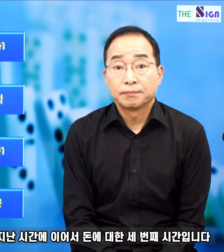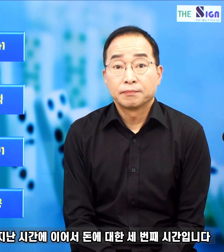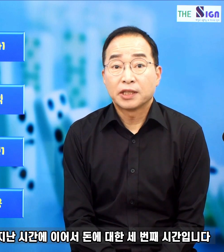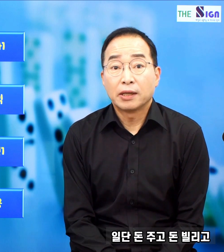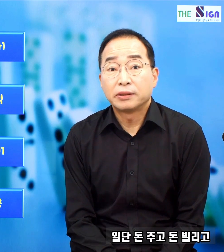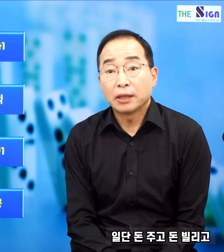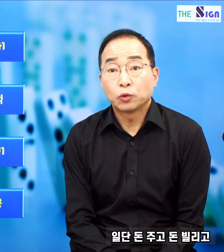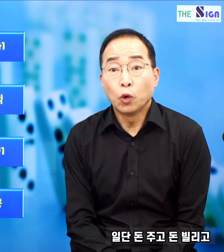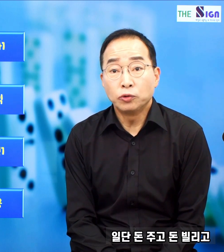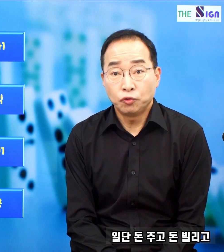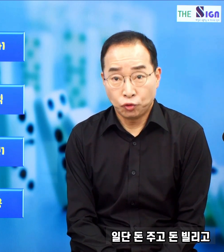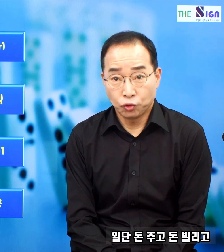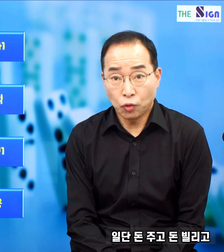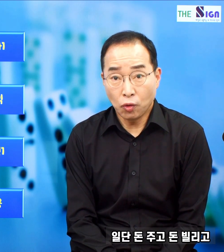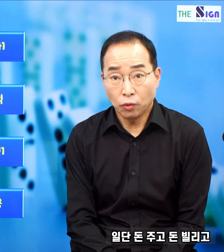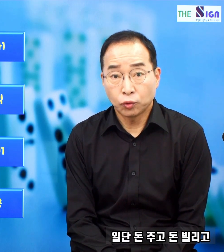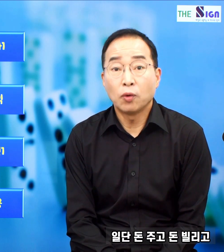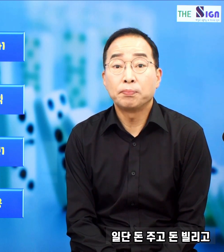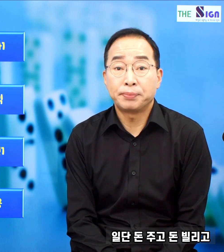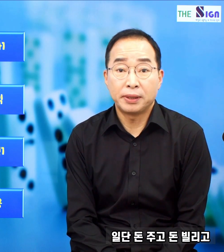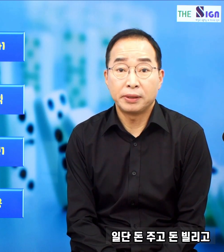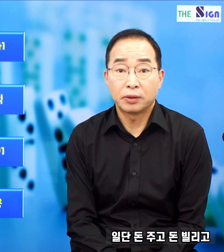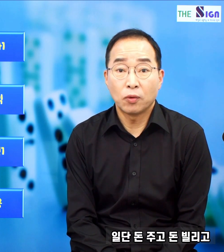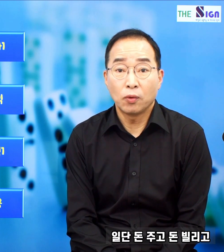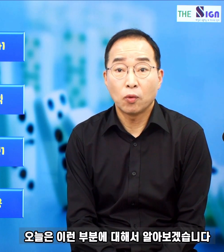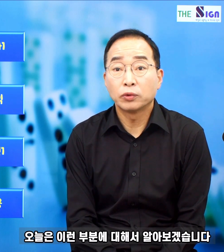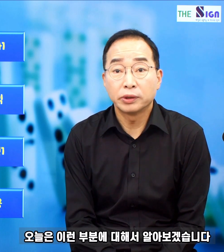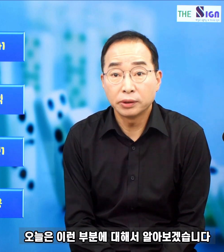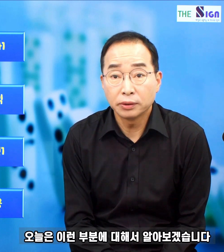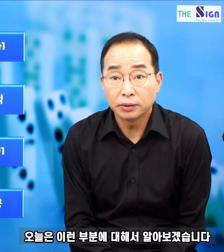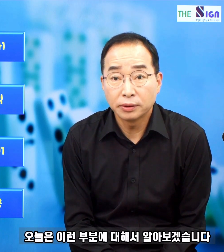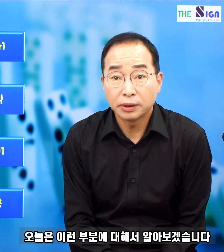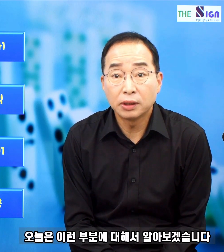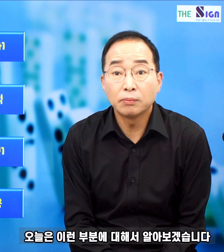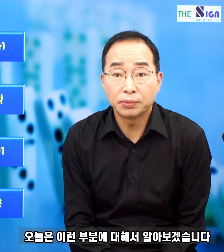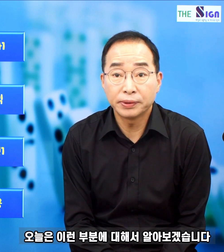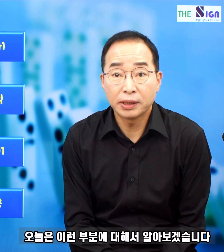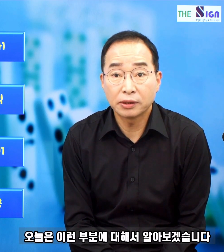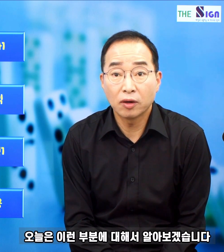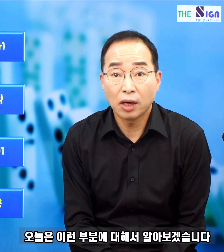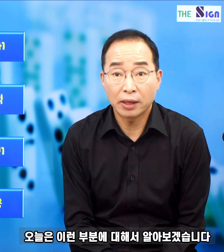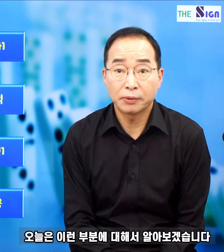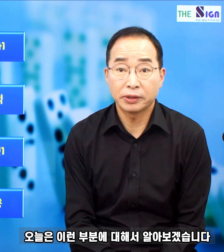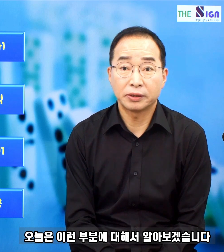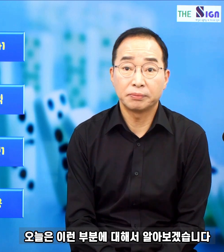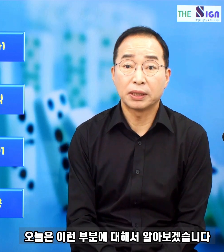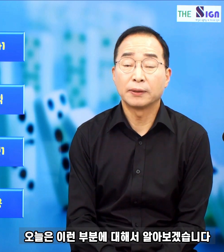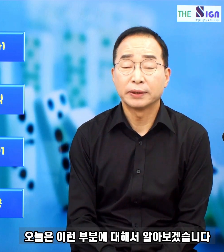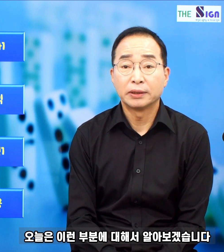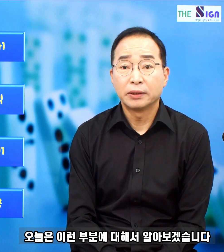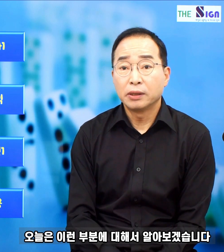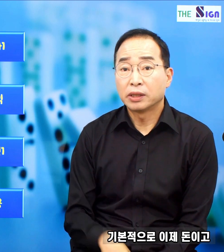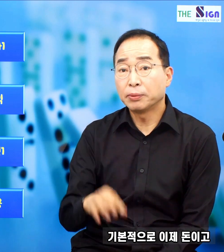자, 일단 돈 주고 돈 빌리고, 오늘은 이런 부분에 대해서 알아보겠습니다. 기본적으로